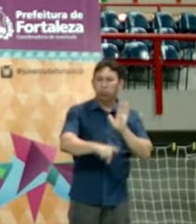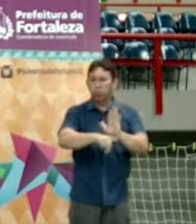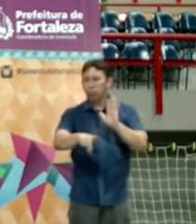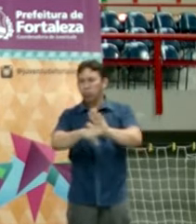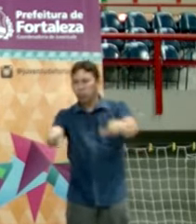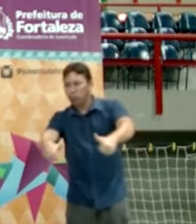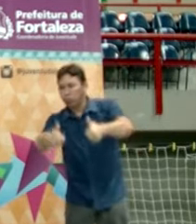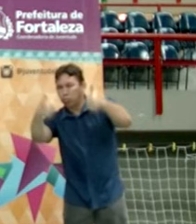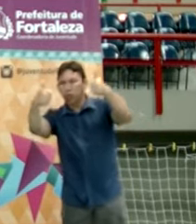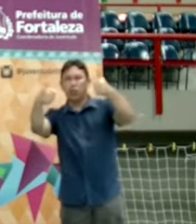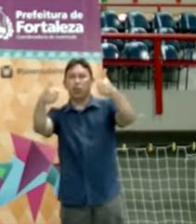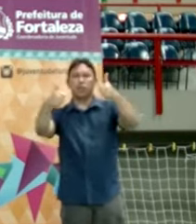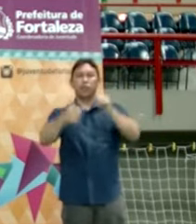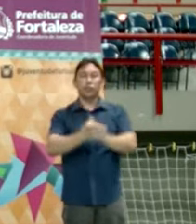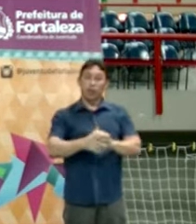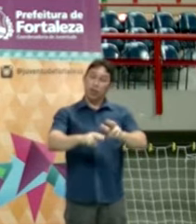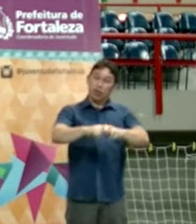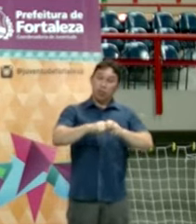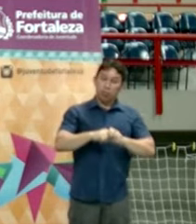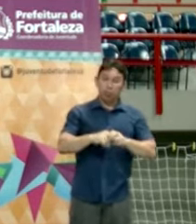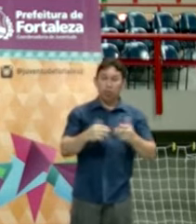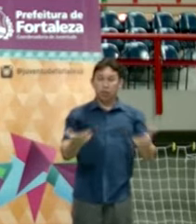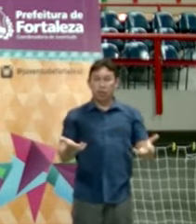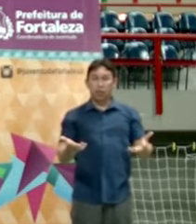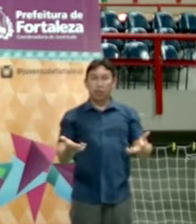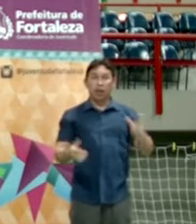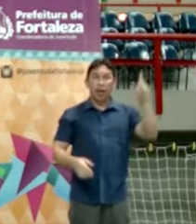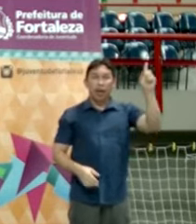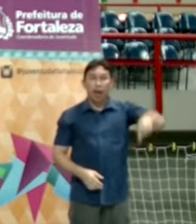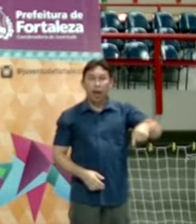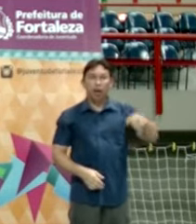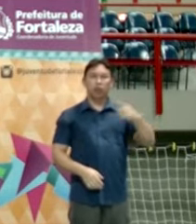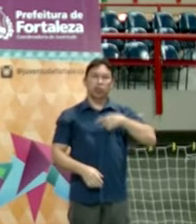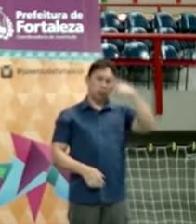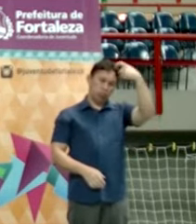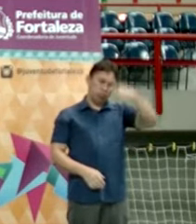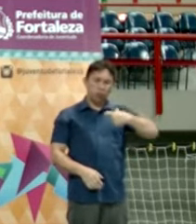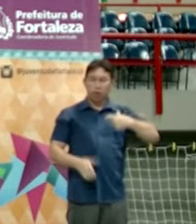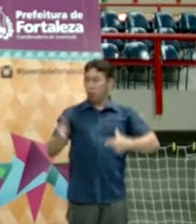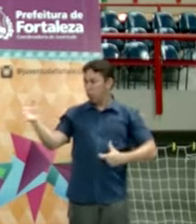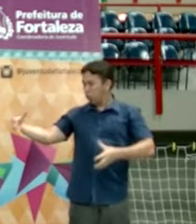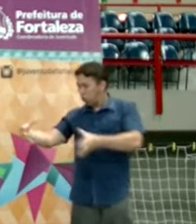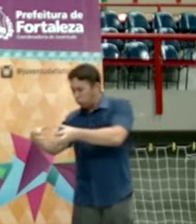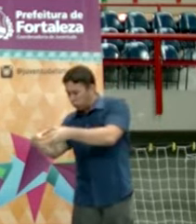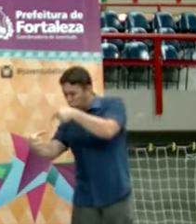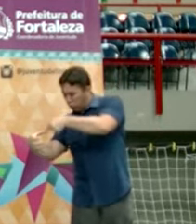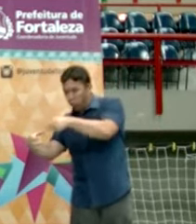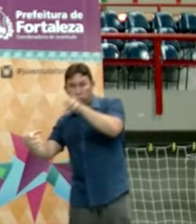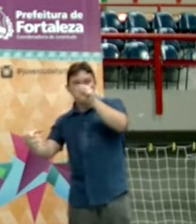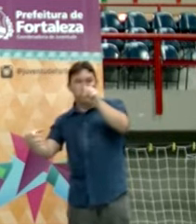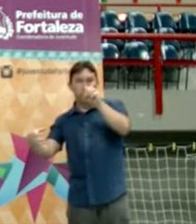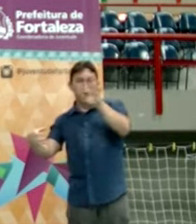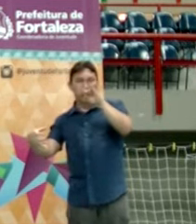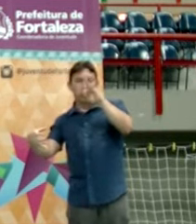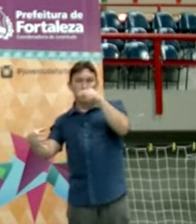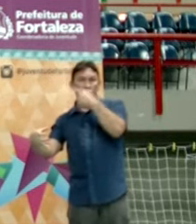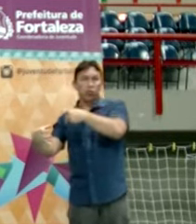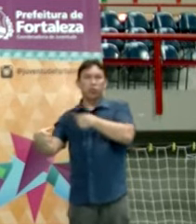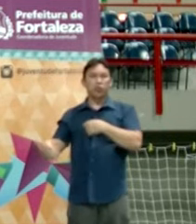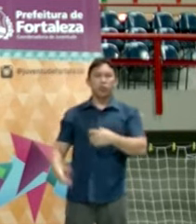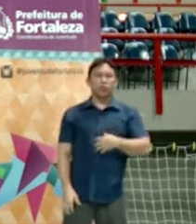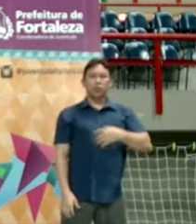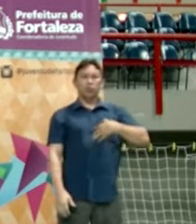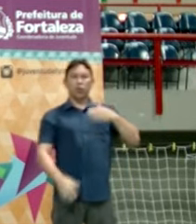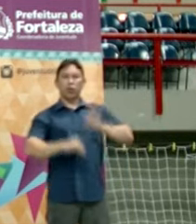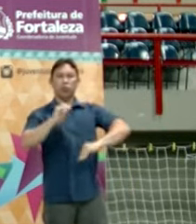os problemas da cidade. Então, essa era a função dos sofistas. Os sofistas achavam que eram os